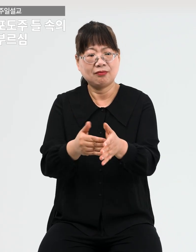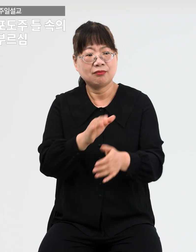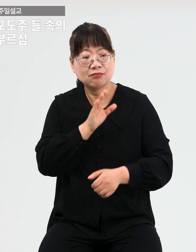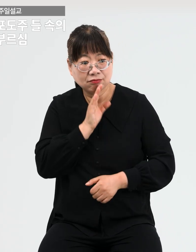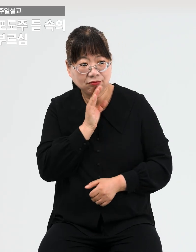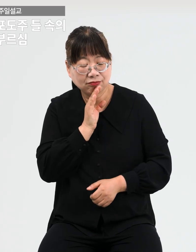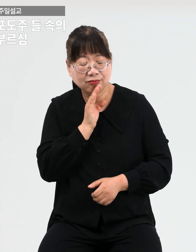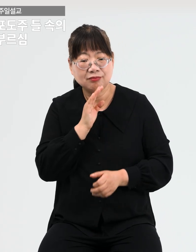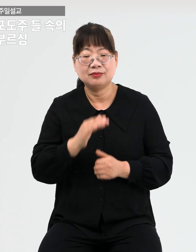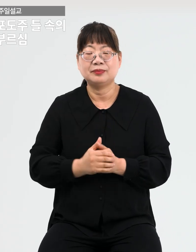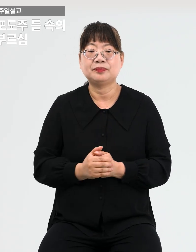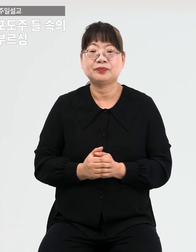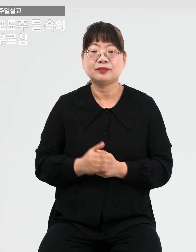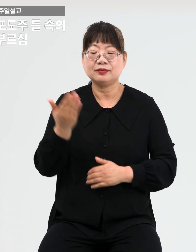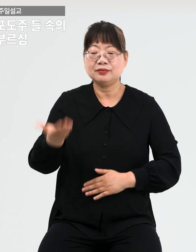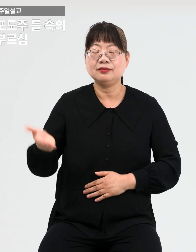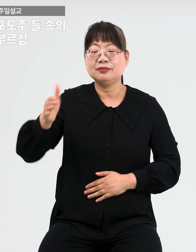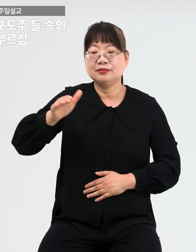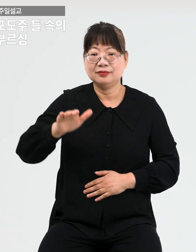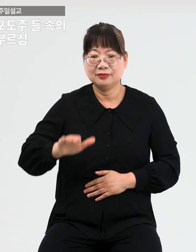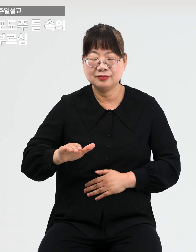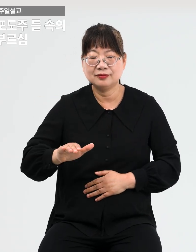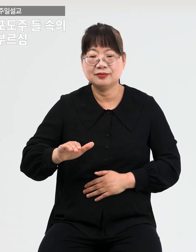않느냐. 그런데